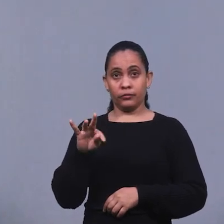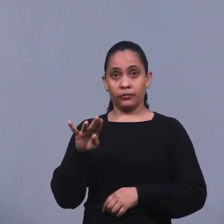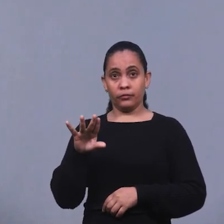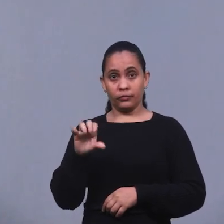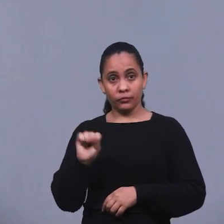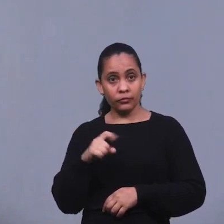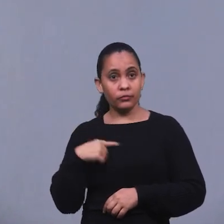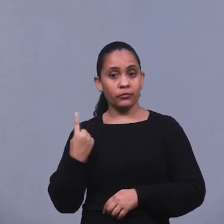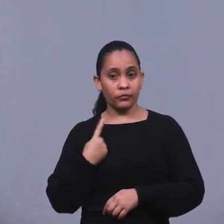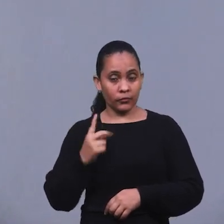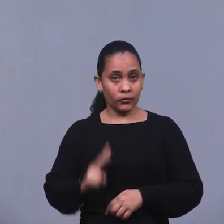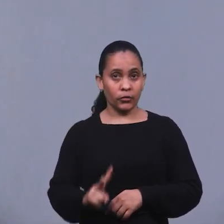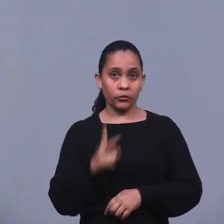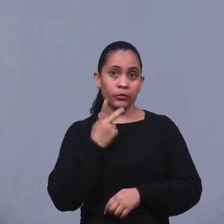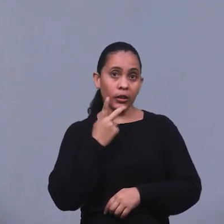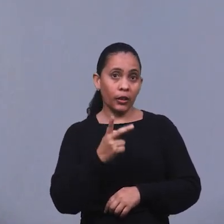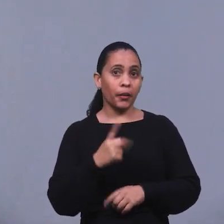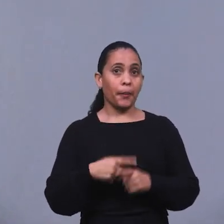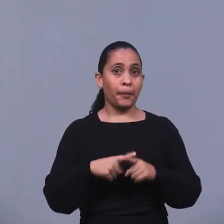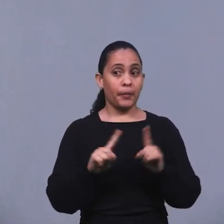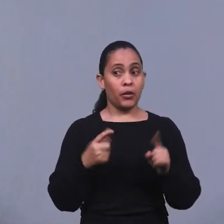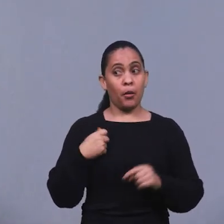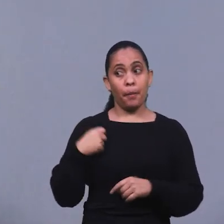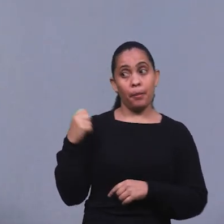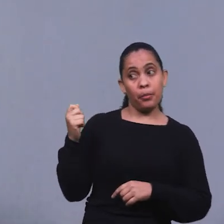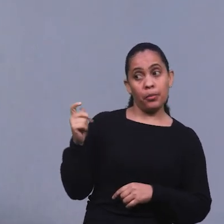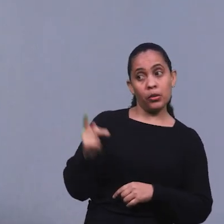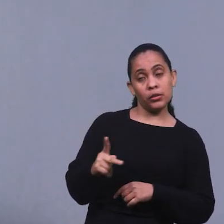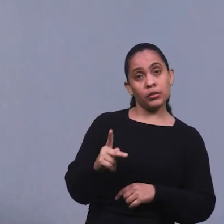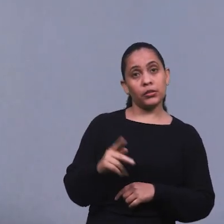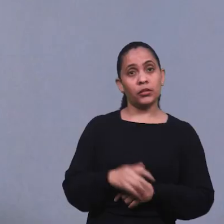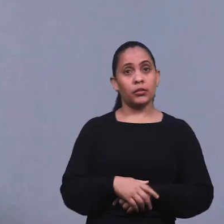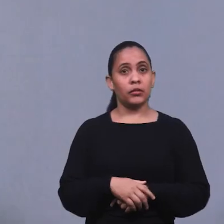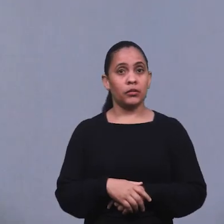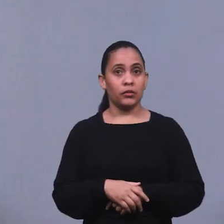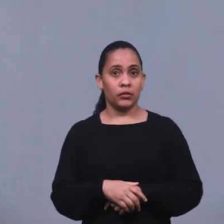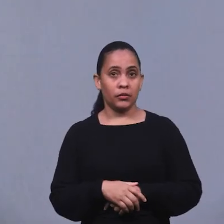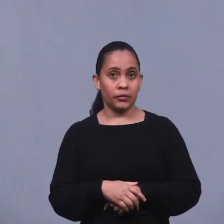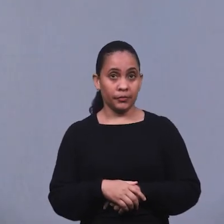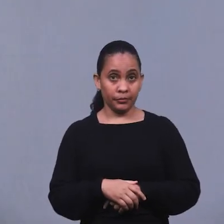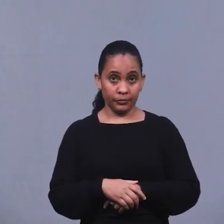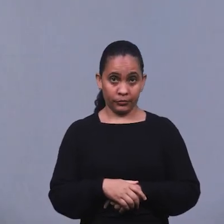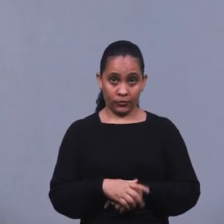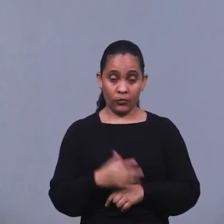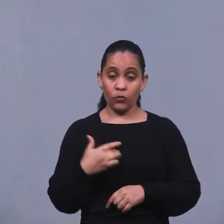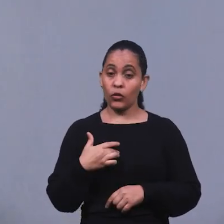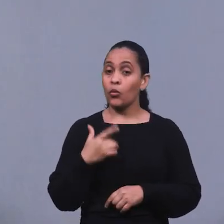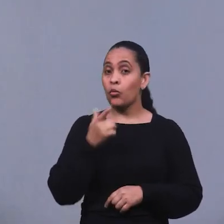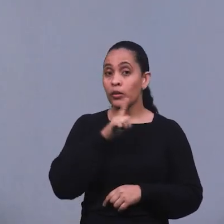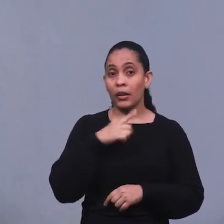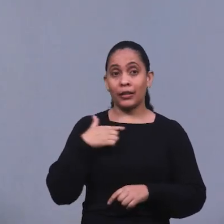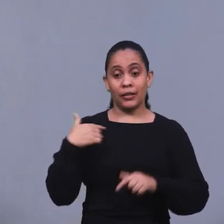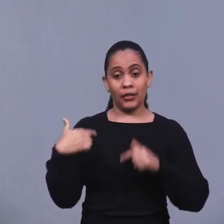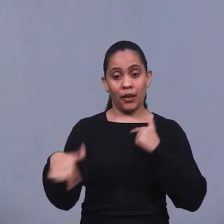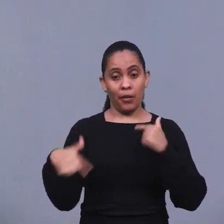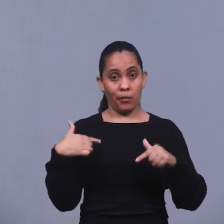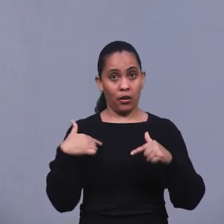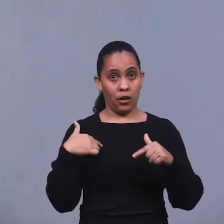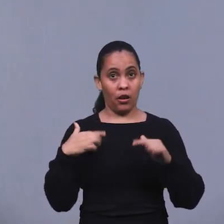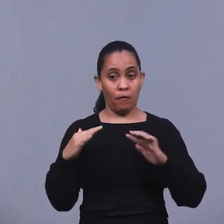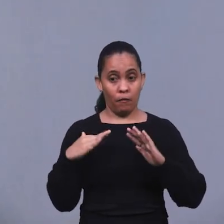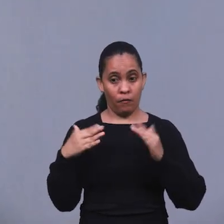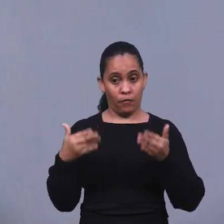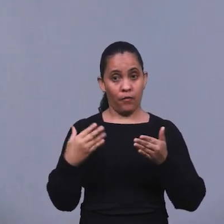conhece como invalidez, continua falando, Uhum. mas hoje é uma aposentadoria por, incapacidade permanente, ou seja, eu Ok, estou